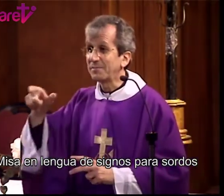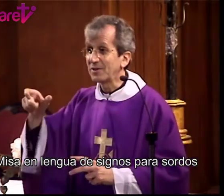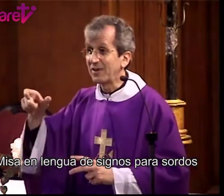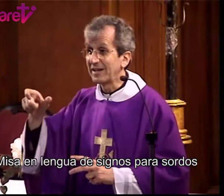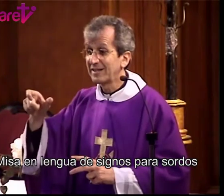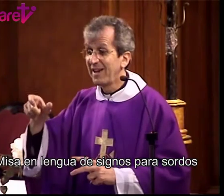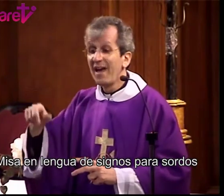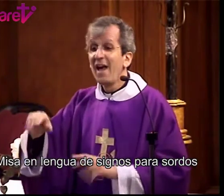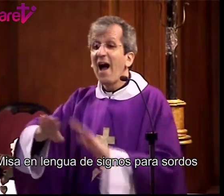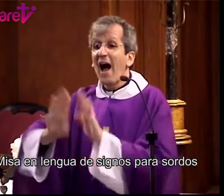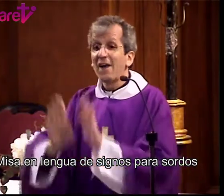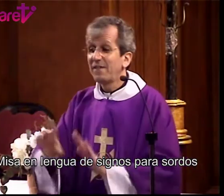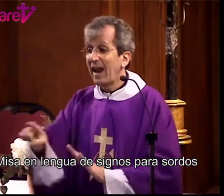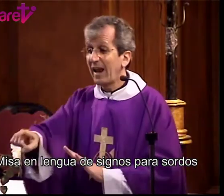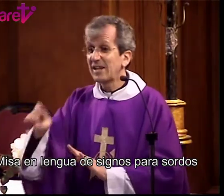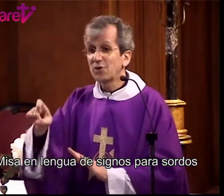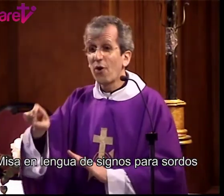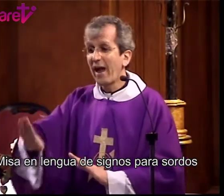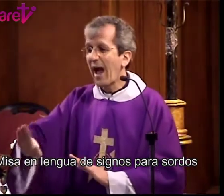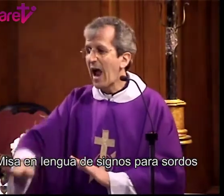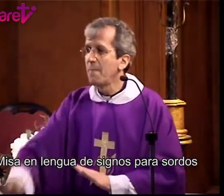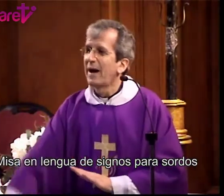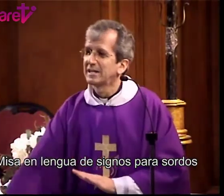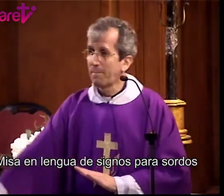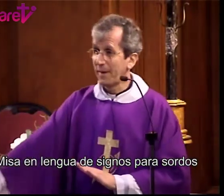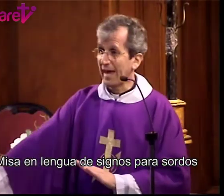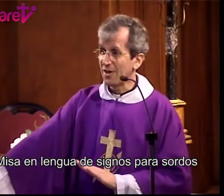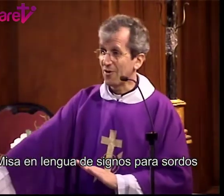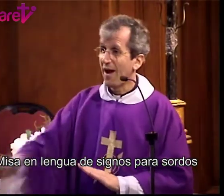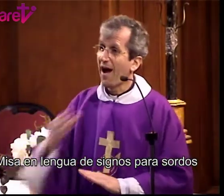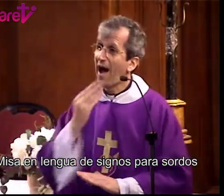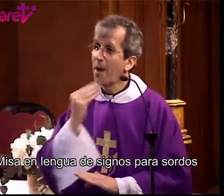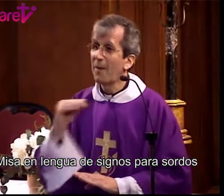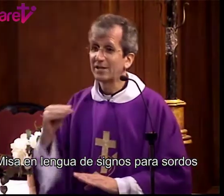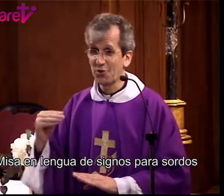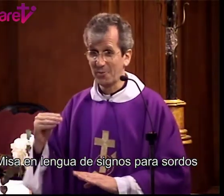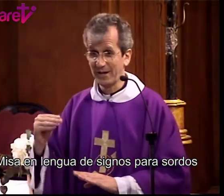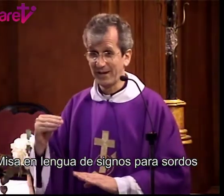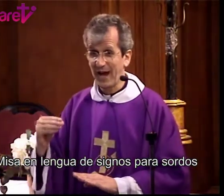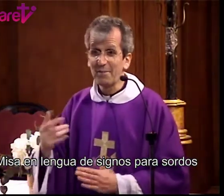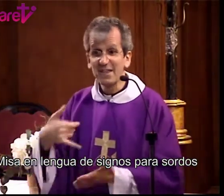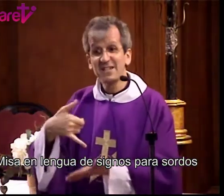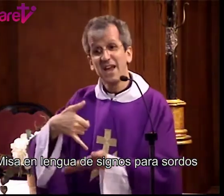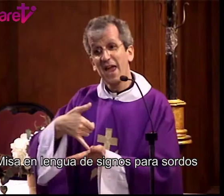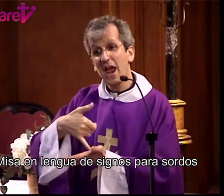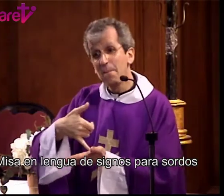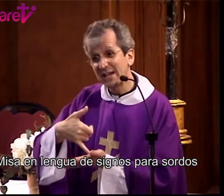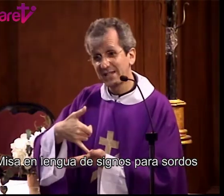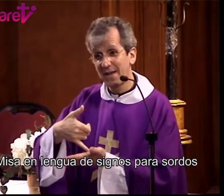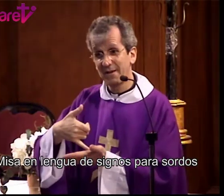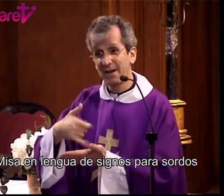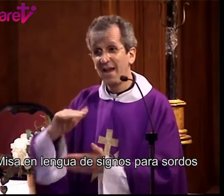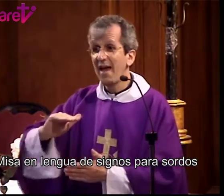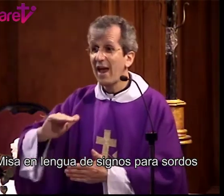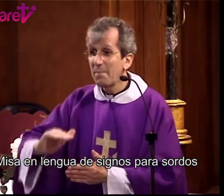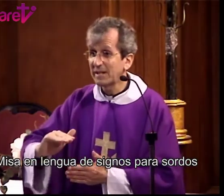personas. Al final escoge al más pequeño, al más joven. A veces el más débil, el más